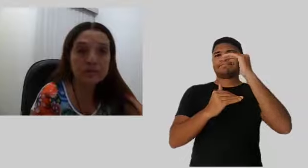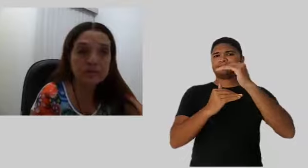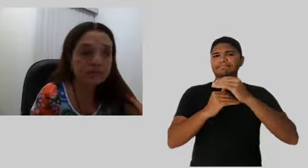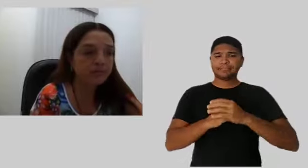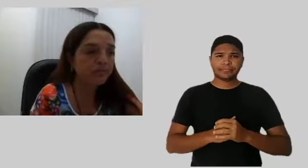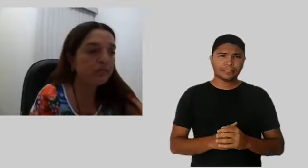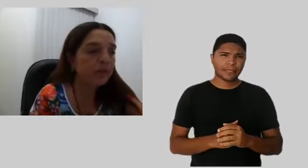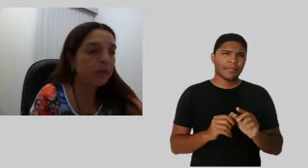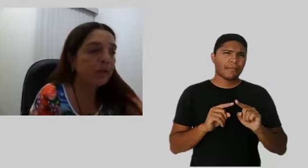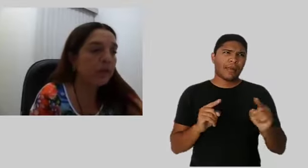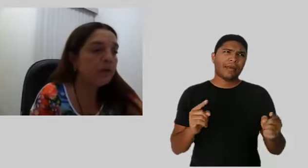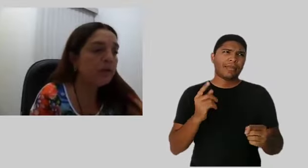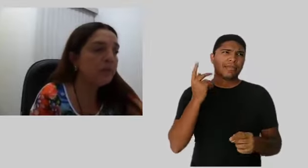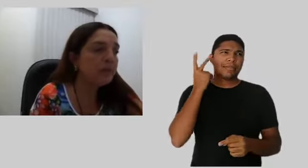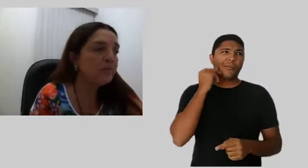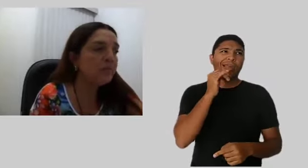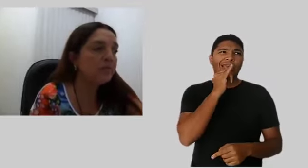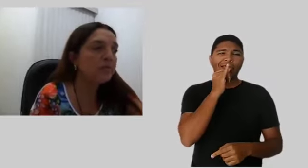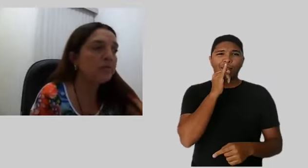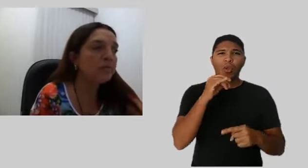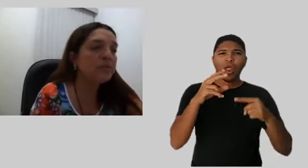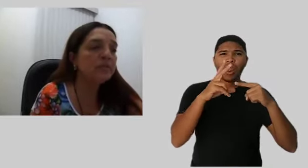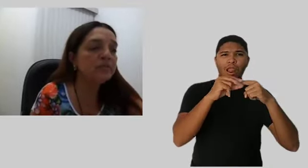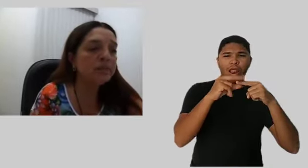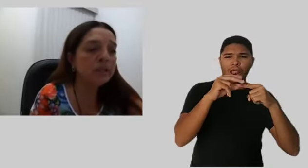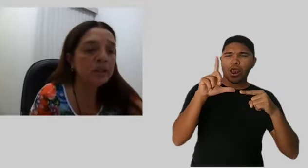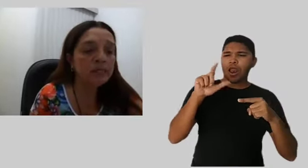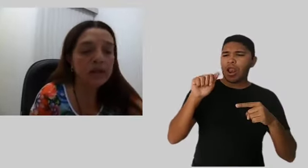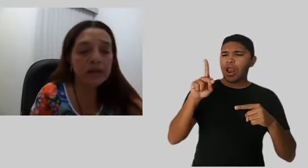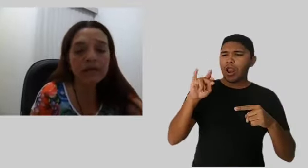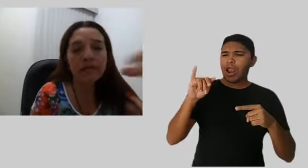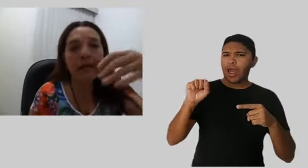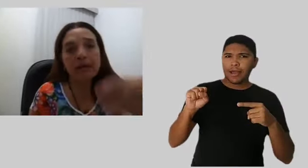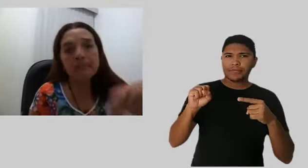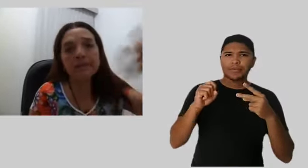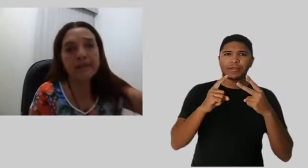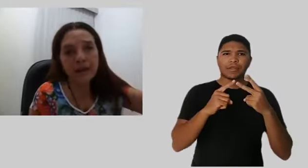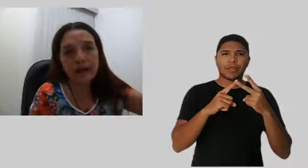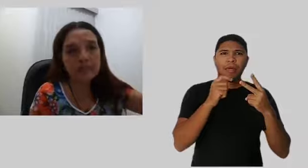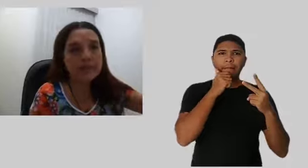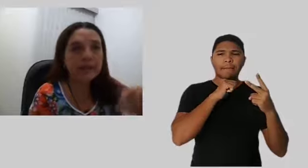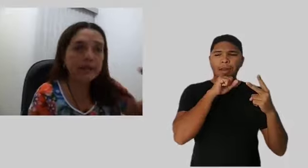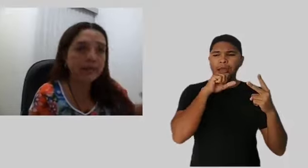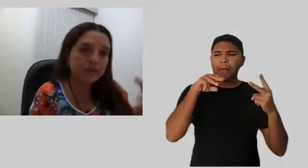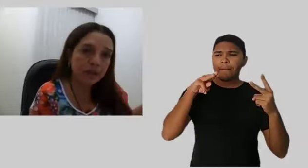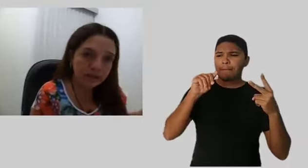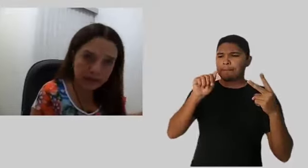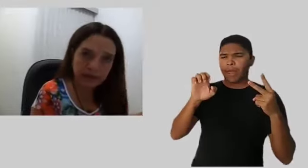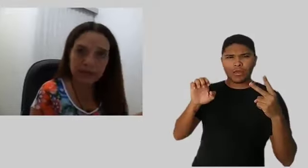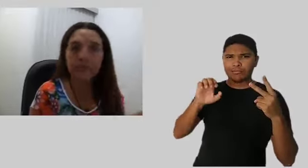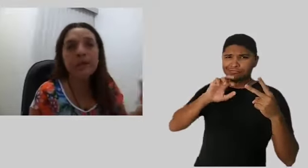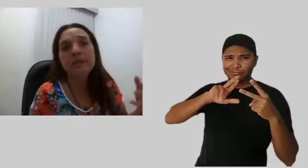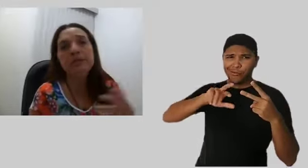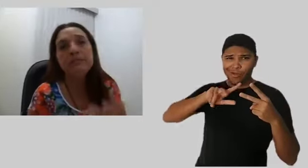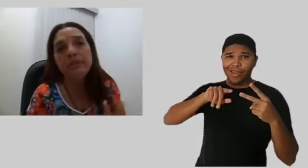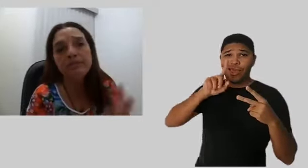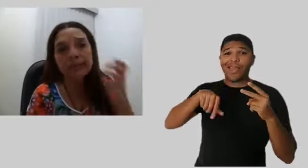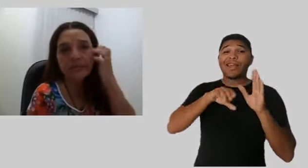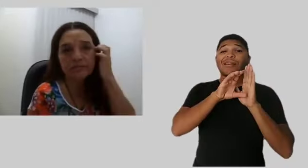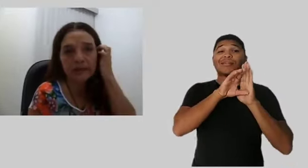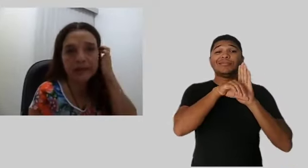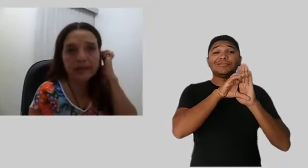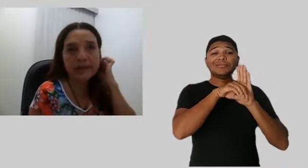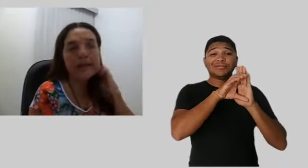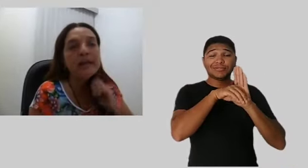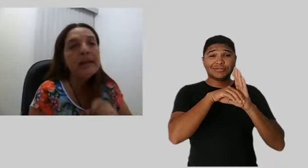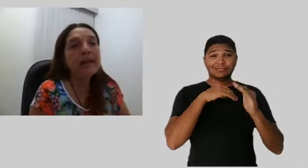dos conceitos. Agora, esse desenvolvimento dos conceitos não é chamar lápis de lápis, caderno de caderno, mãe de mãe,